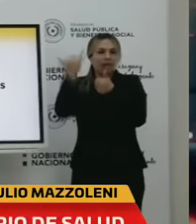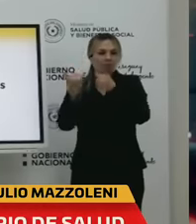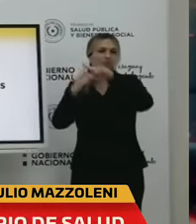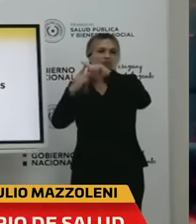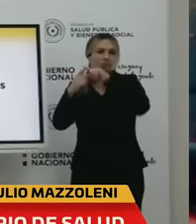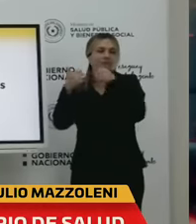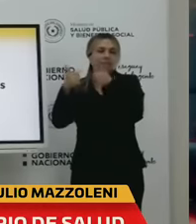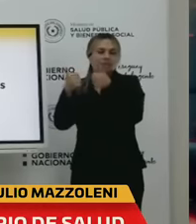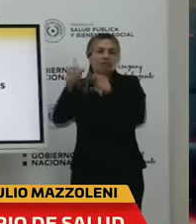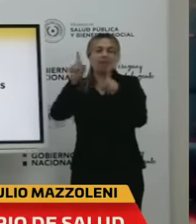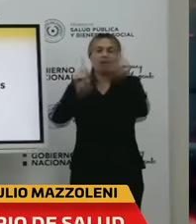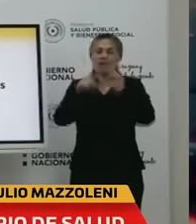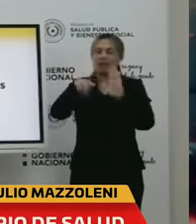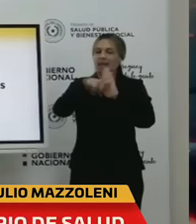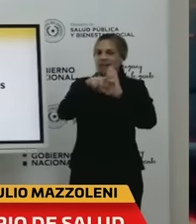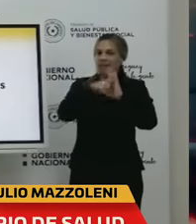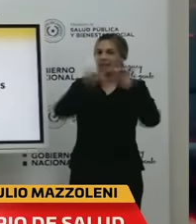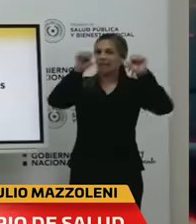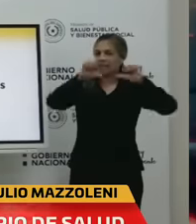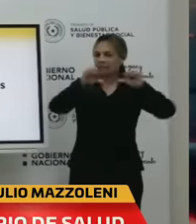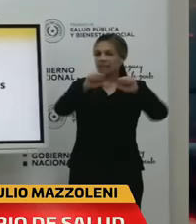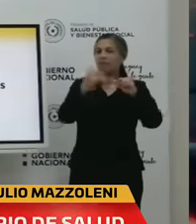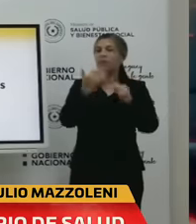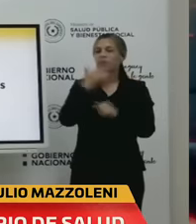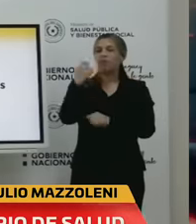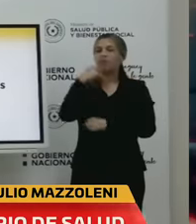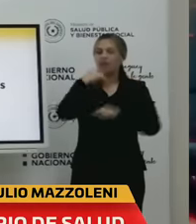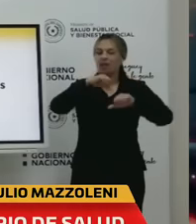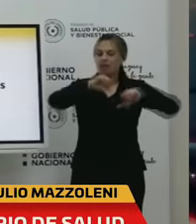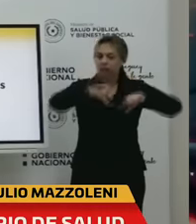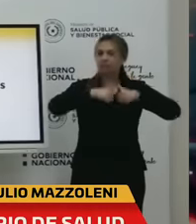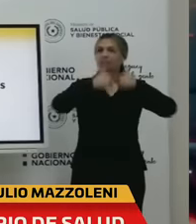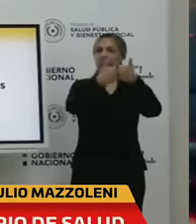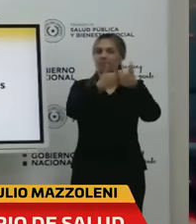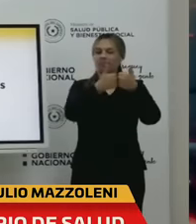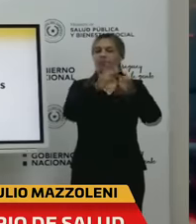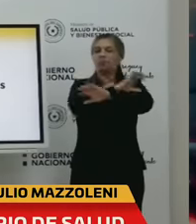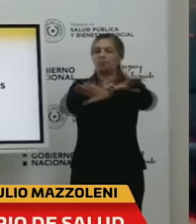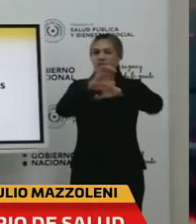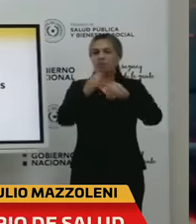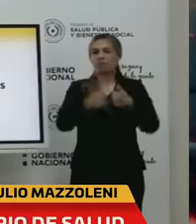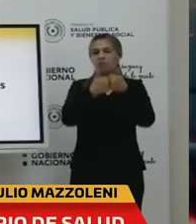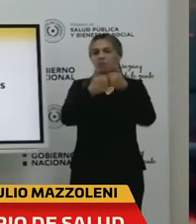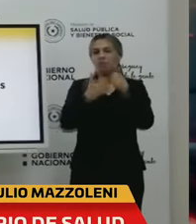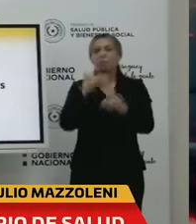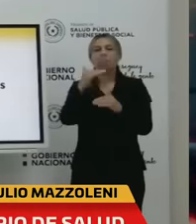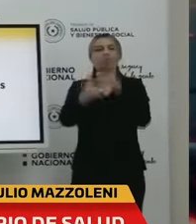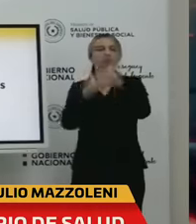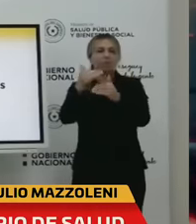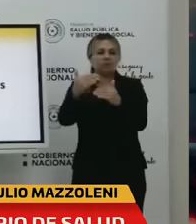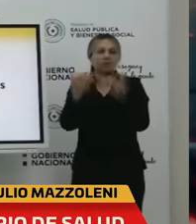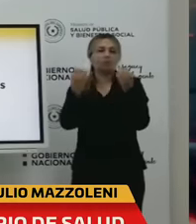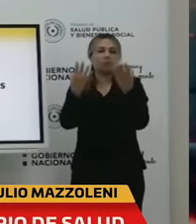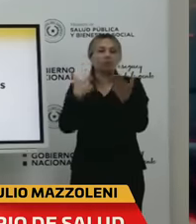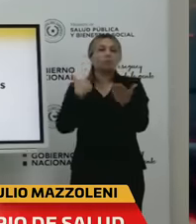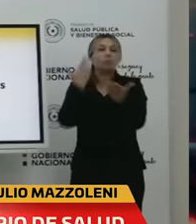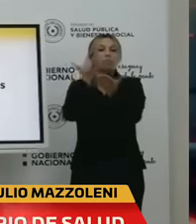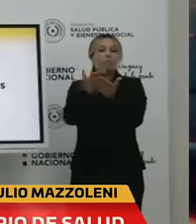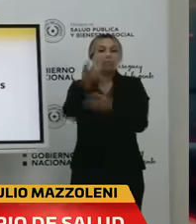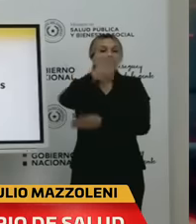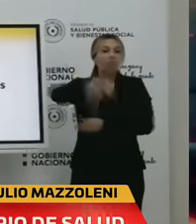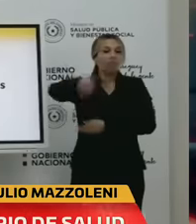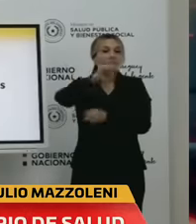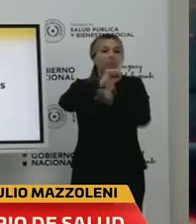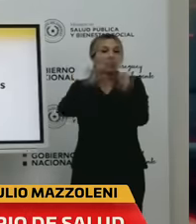cosas que ciertamente pueden y deben mejorarse, y bueno, estamos en ese proceso y instamos también a todos los que puedan